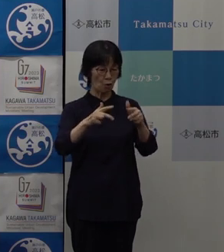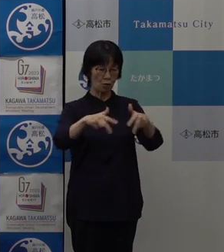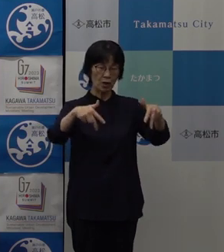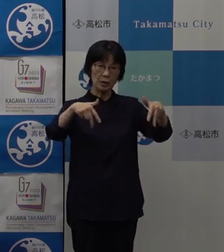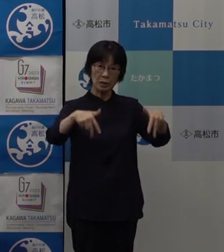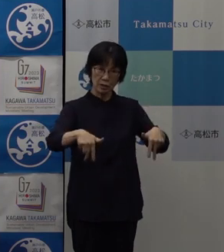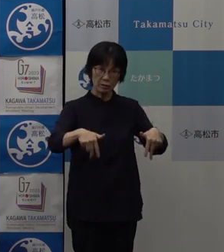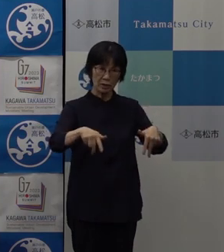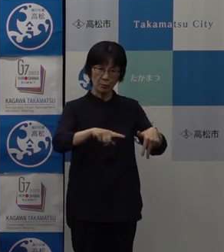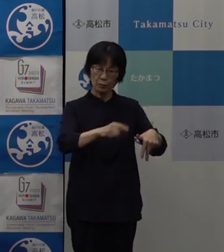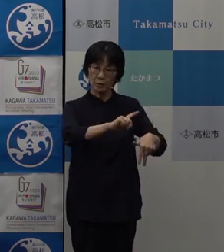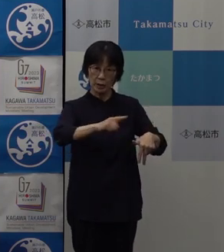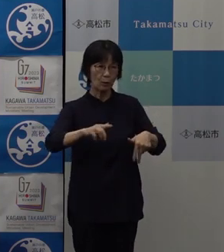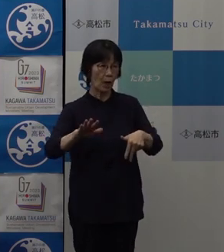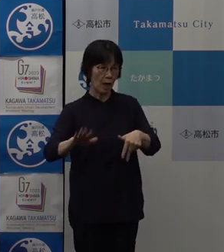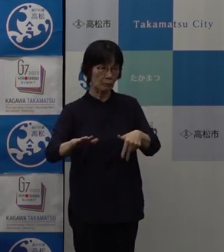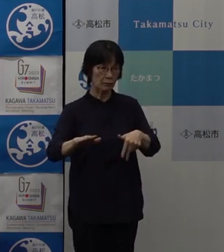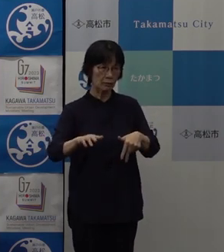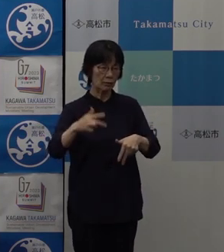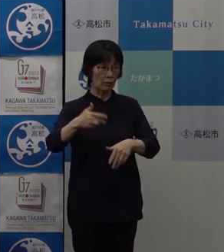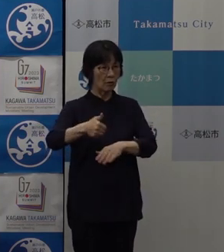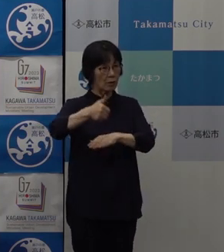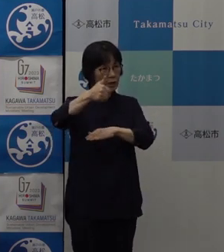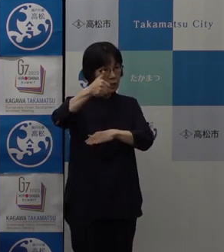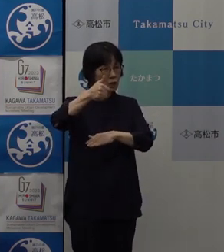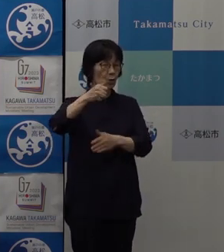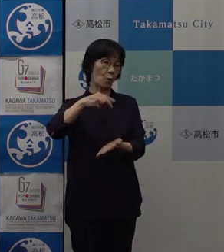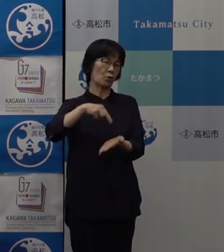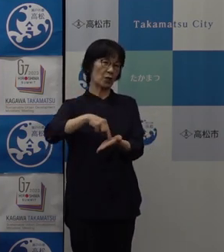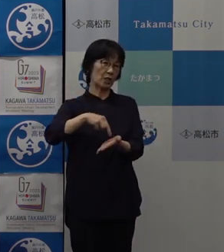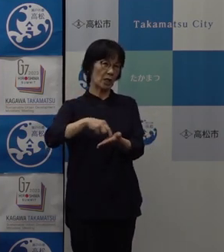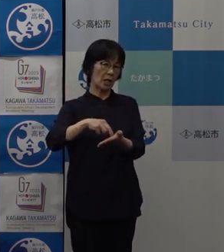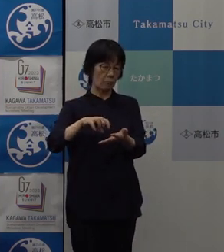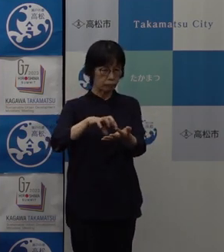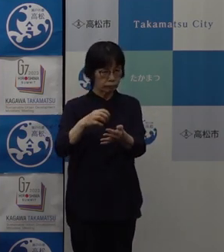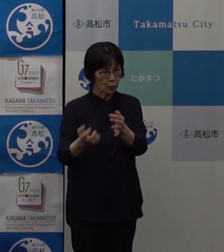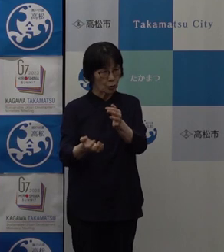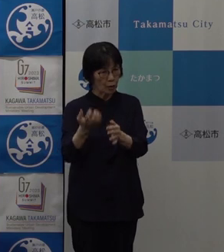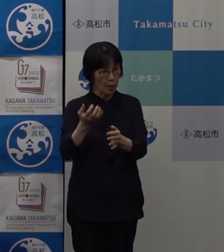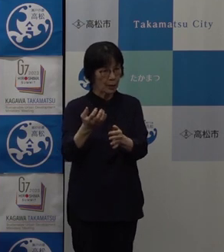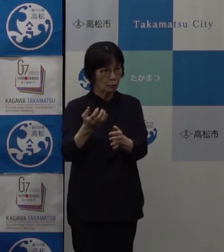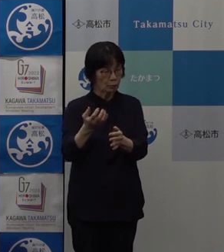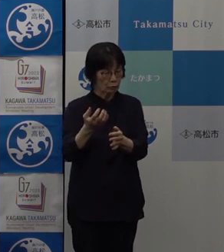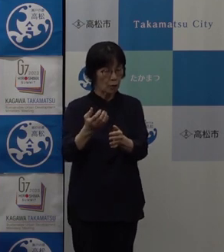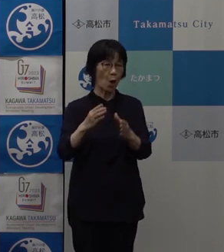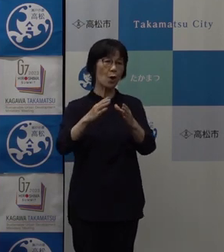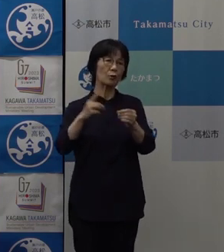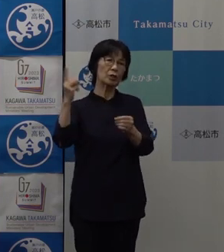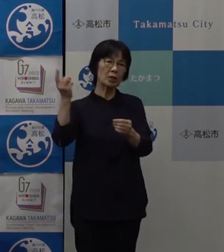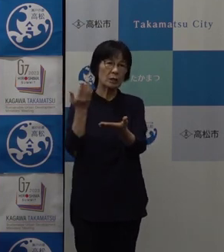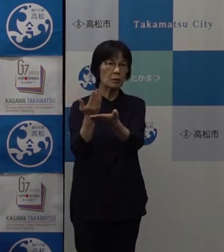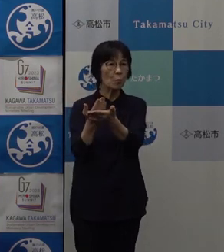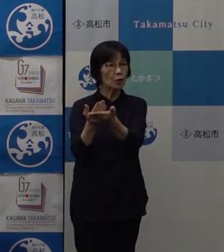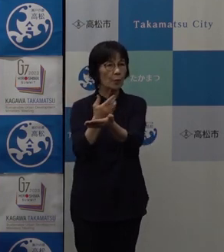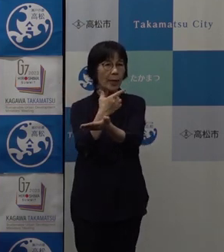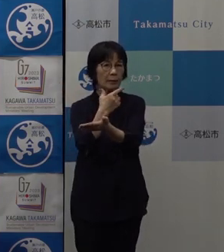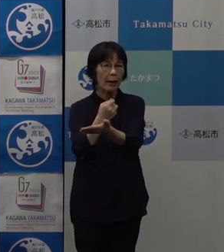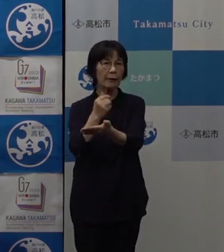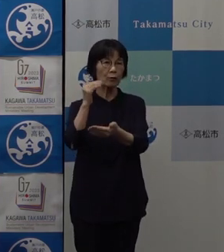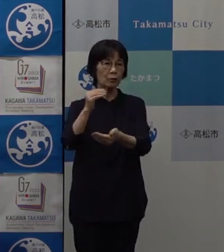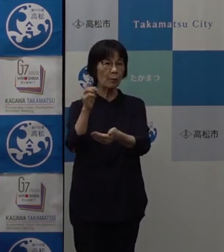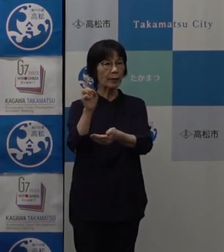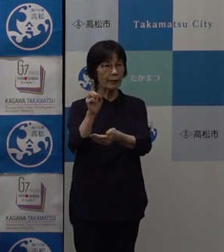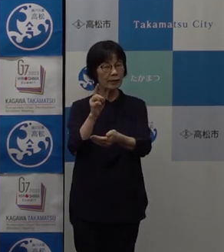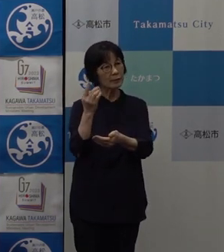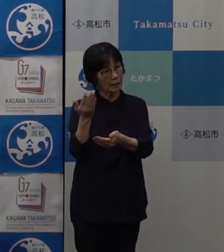けど、市長としてこうマイナンバーの今回のトラブルにおいてですね、何かこう国に求めたいことがございましたらお願いします。